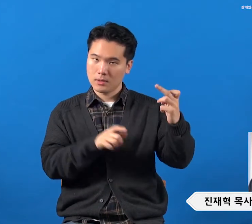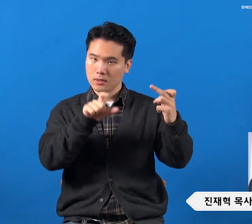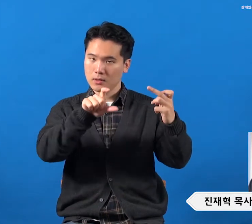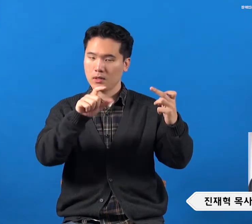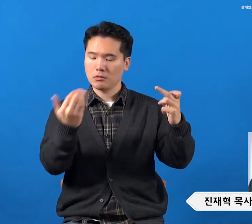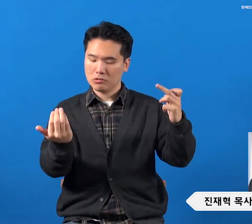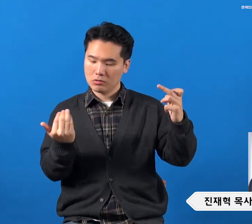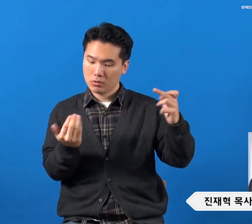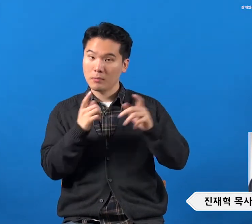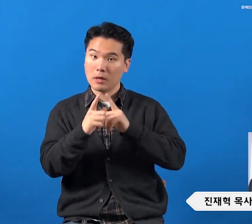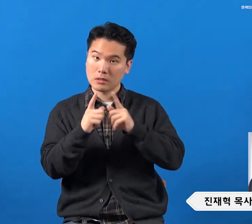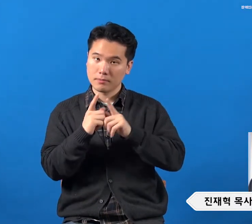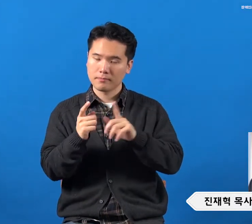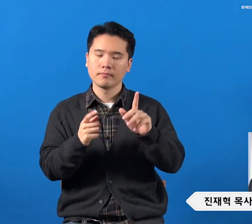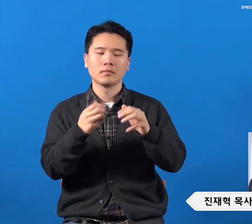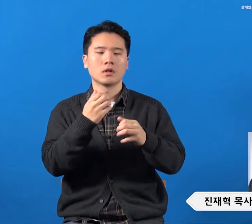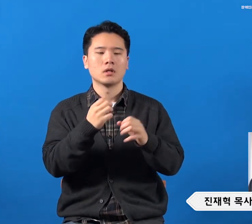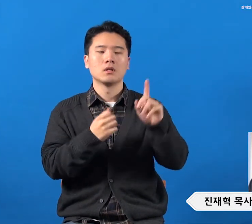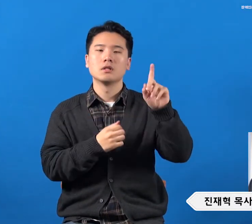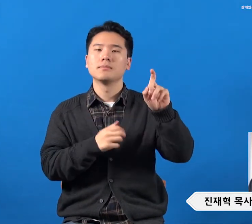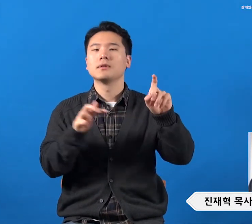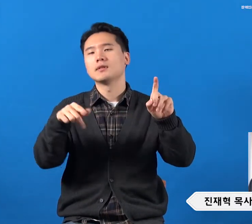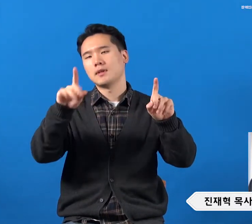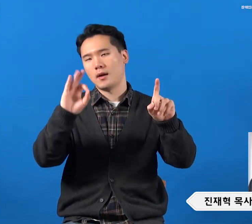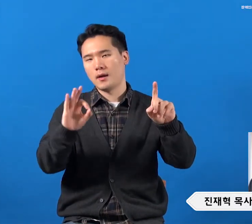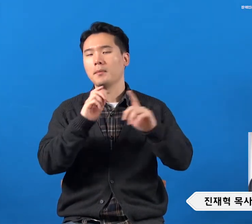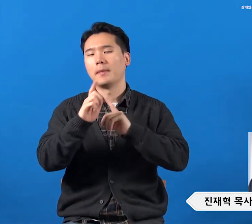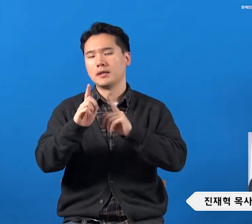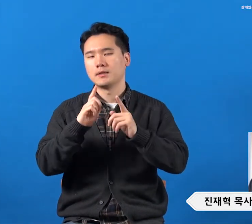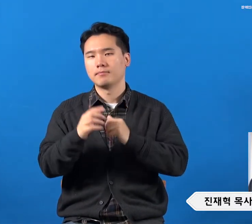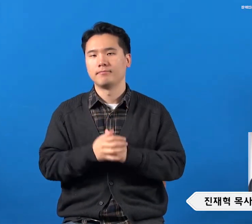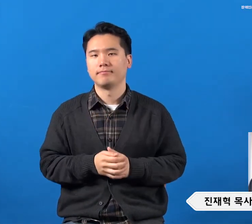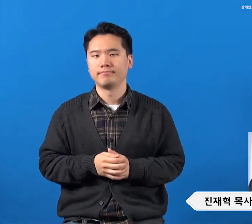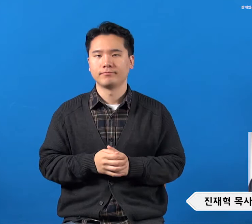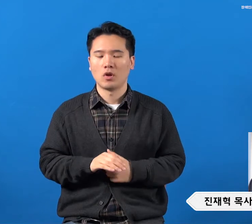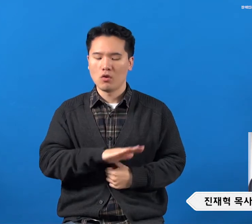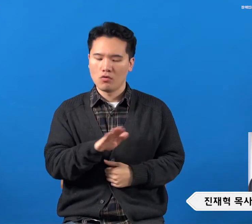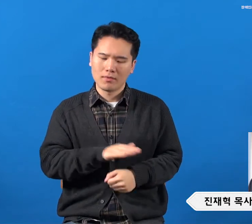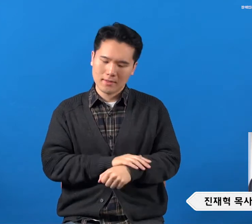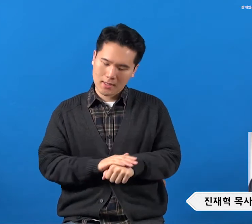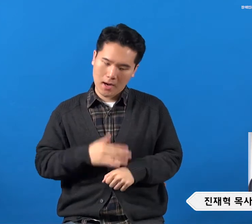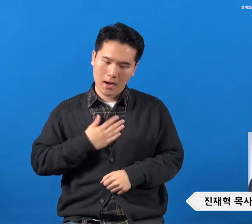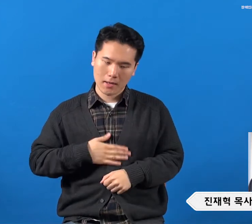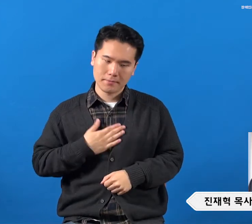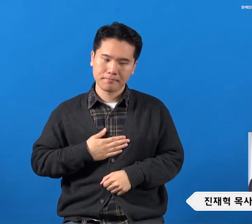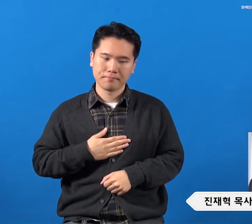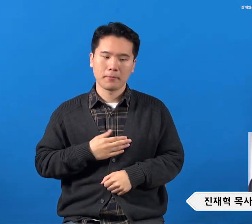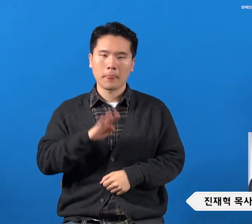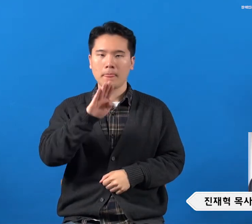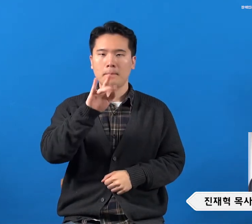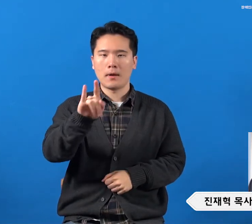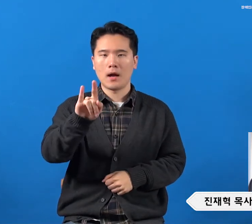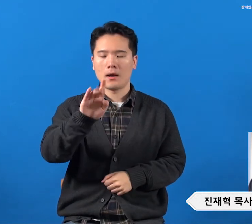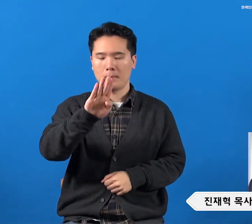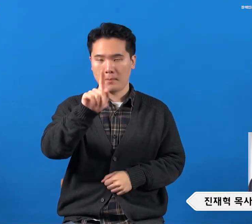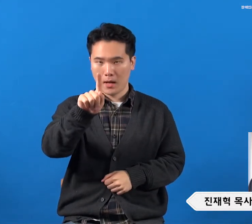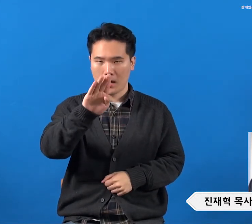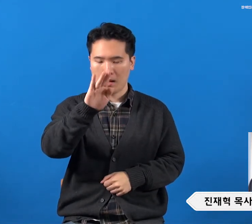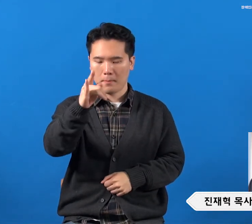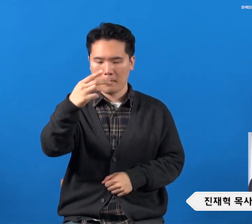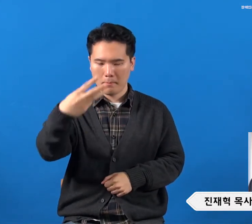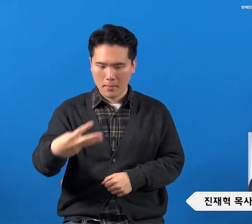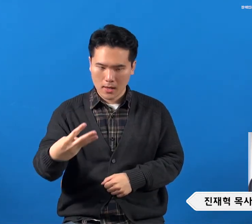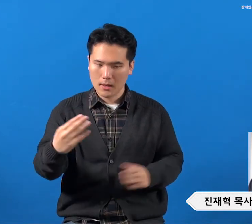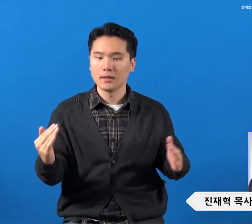말씀이 창세기 11장의 말씀입니다. 창세기 11장의 말씀엔 우리가 잘 알고 있는 바벨탑의